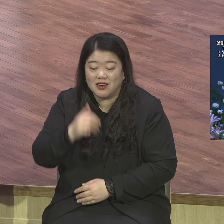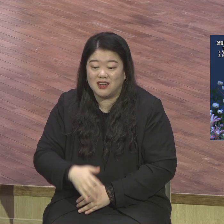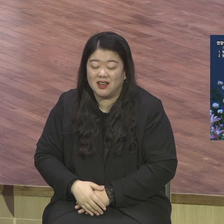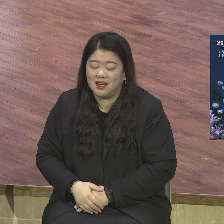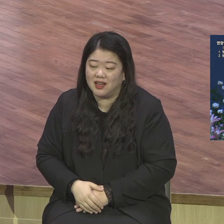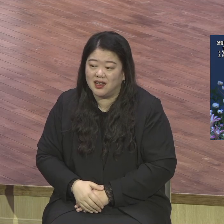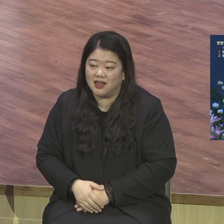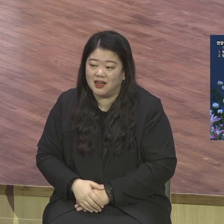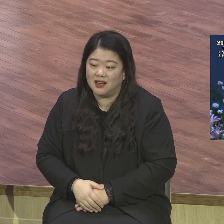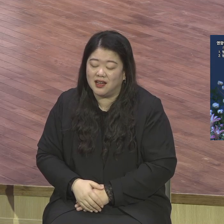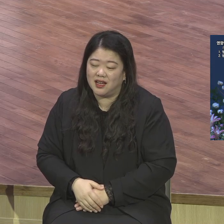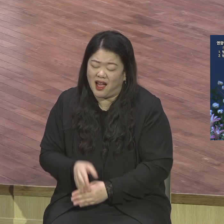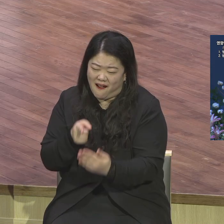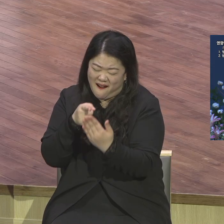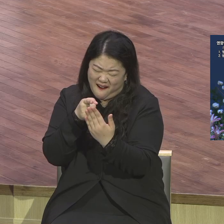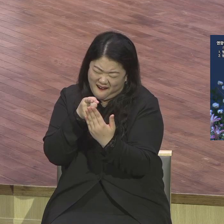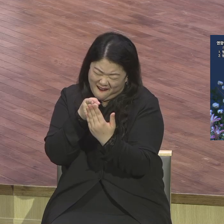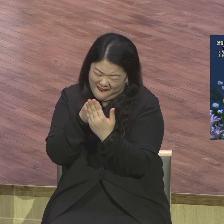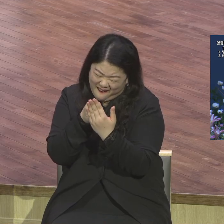속을 몰라.